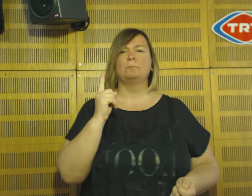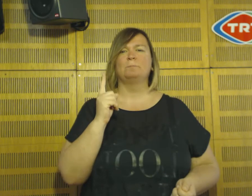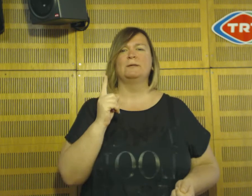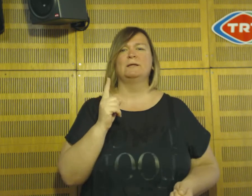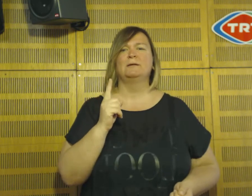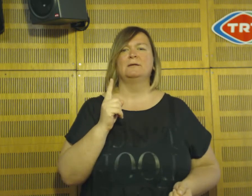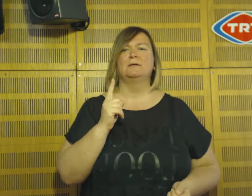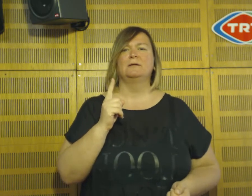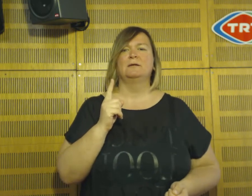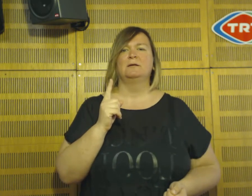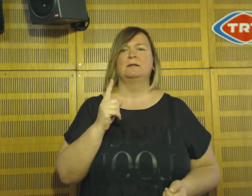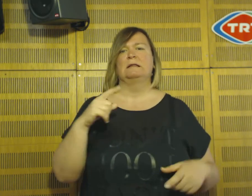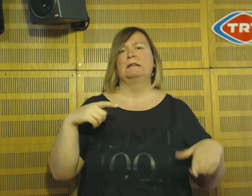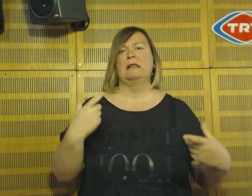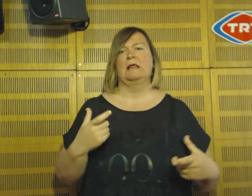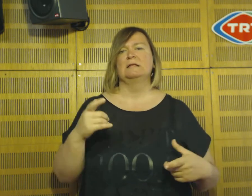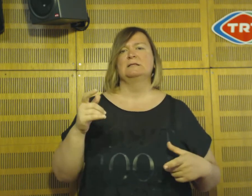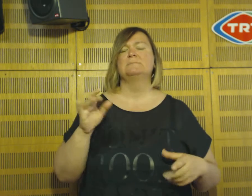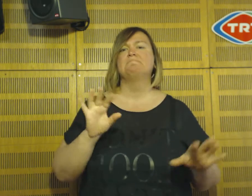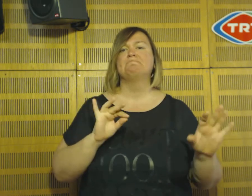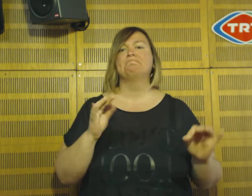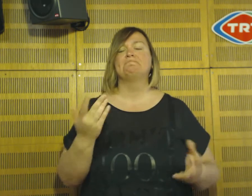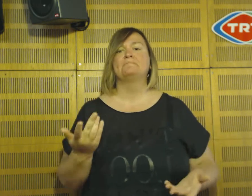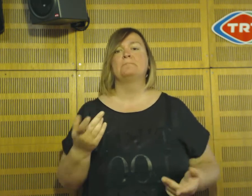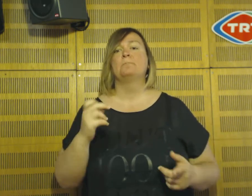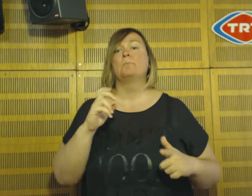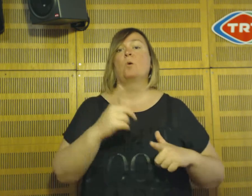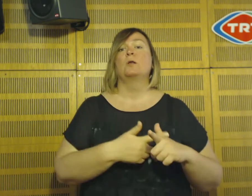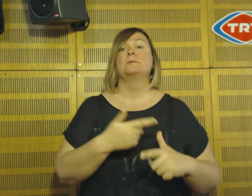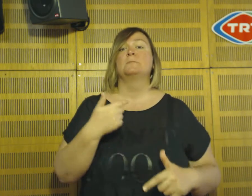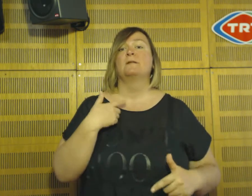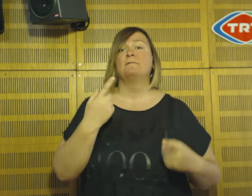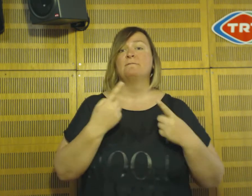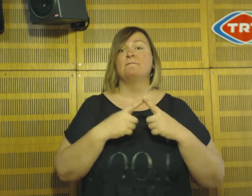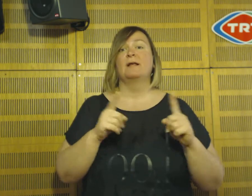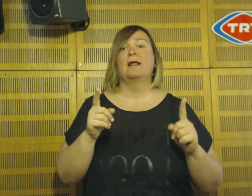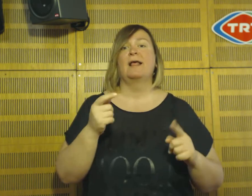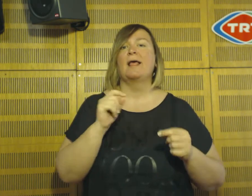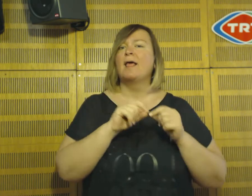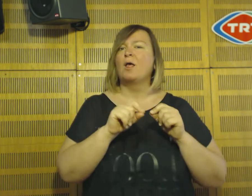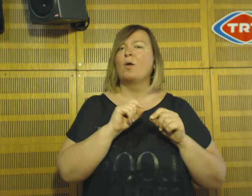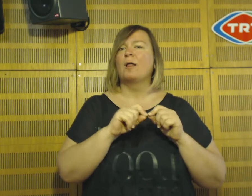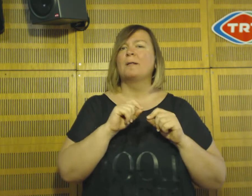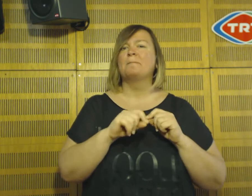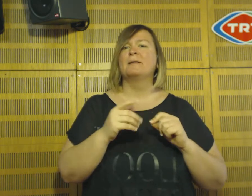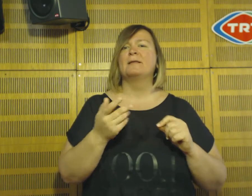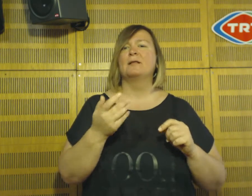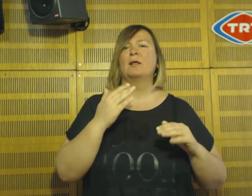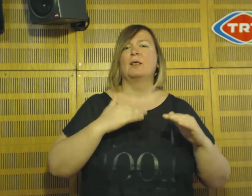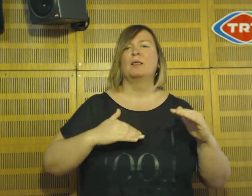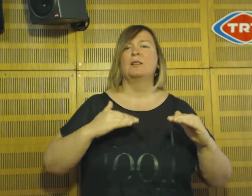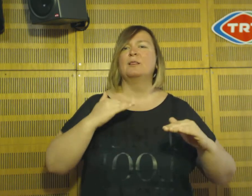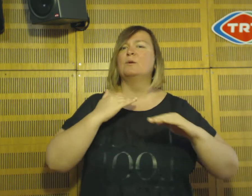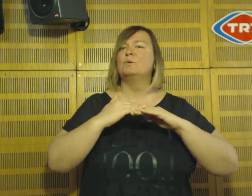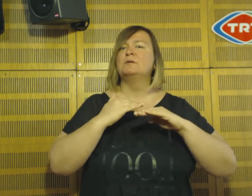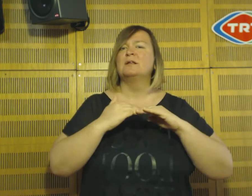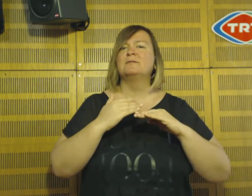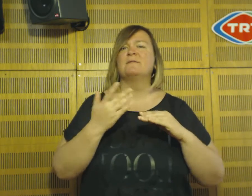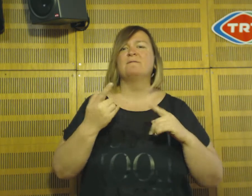yer, seçenekti. Çünkü projeyi biz farklı ekonomik düzeylere sahip, farklı sosyal